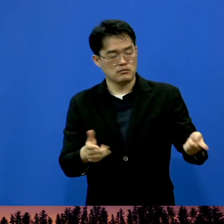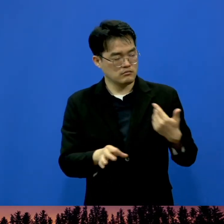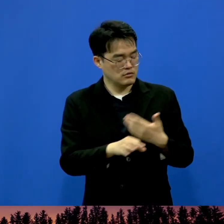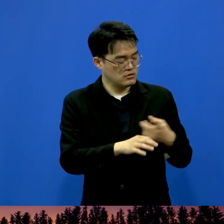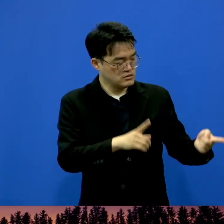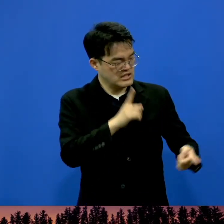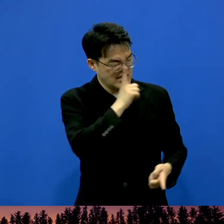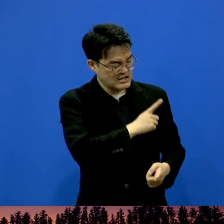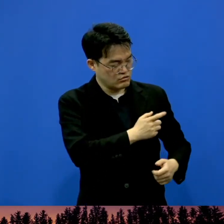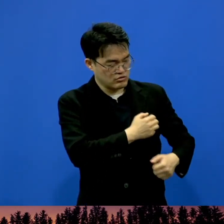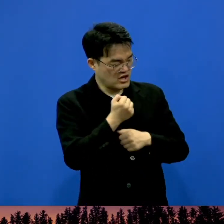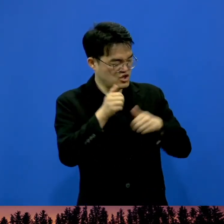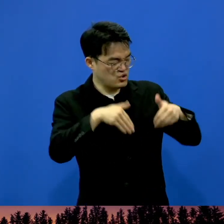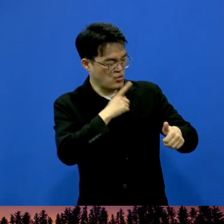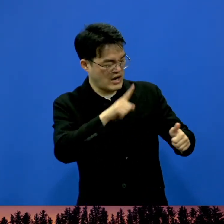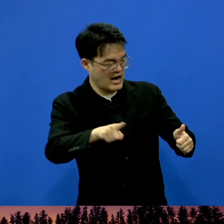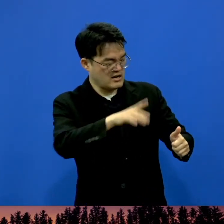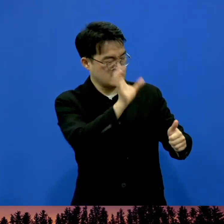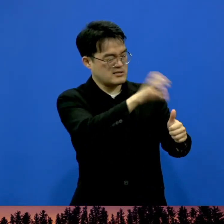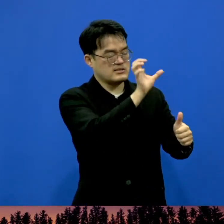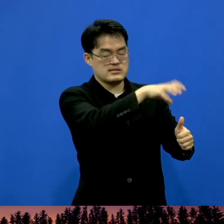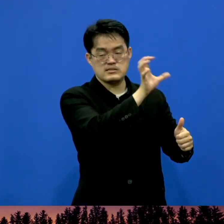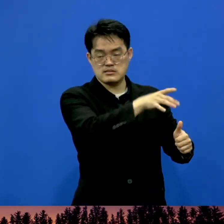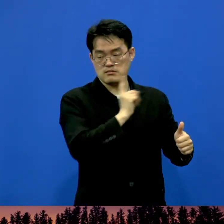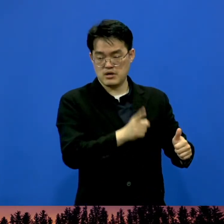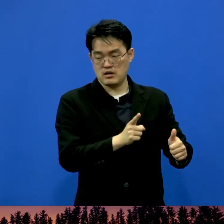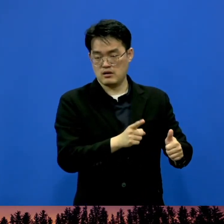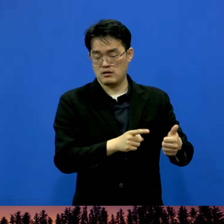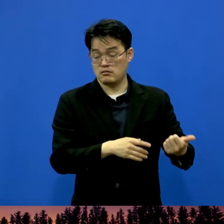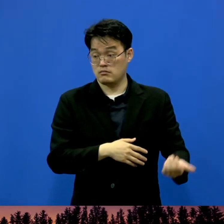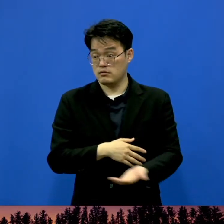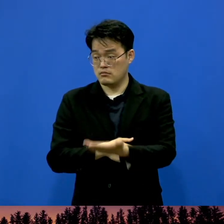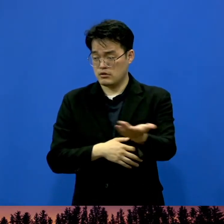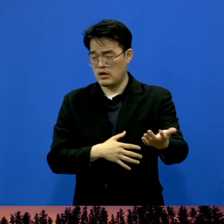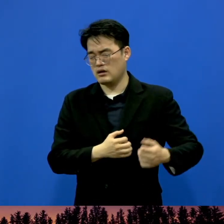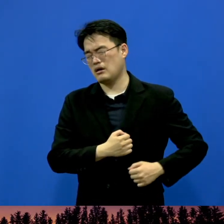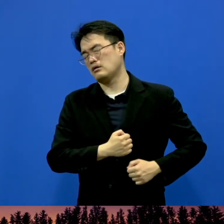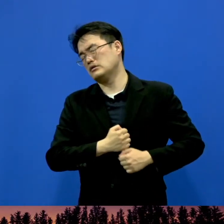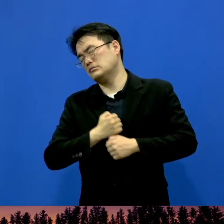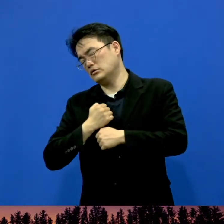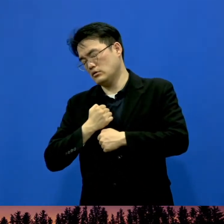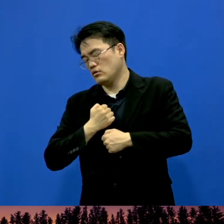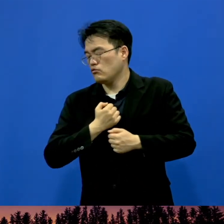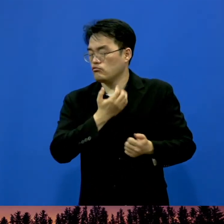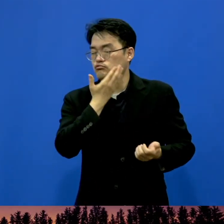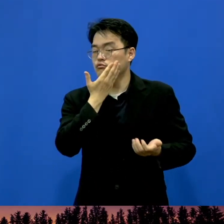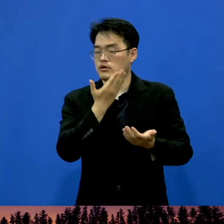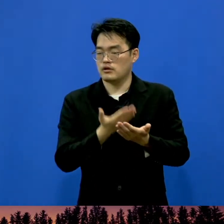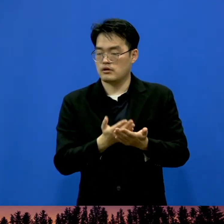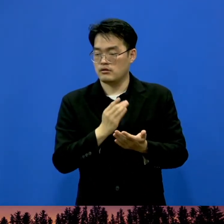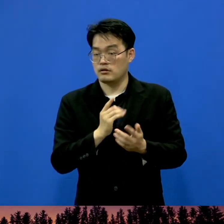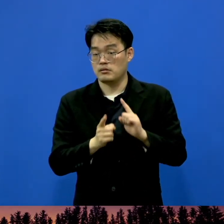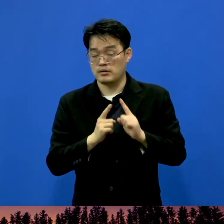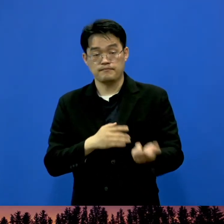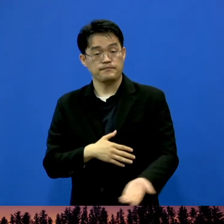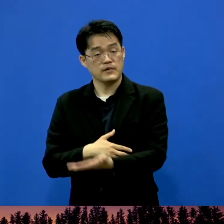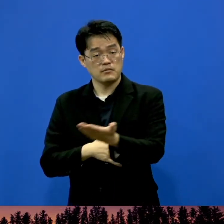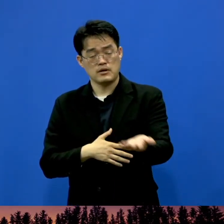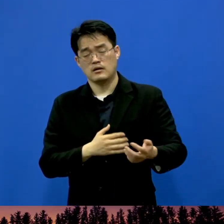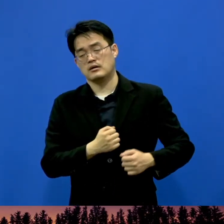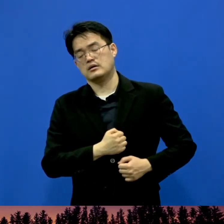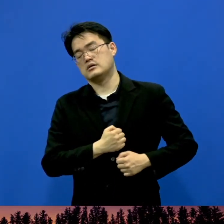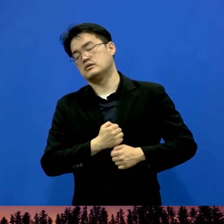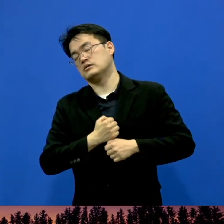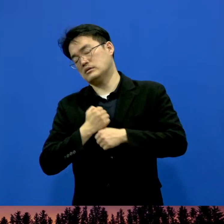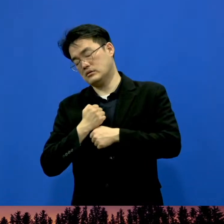게으른 종인데 이 게으름이 굉장히 중요하다는 거죠. 이는 여러분 게으르면 소위